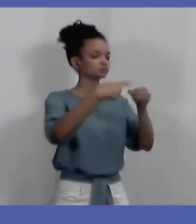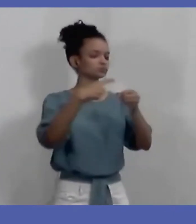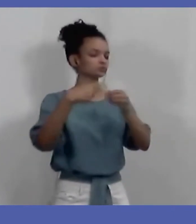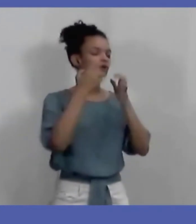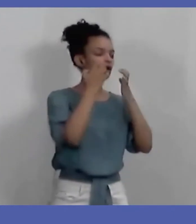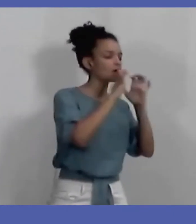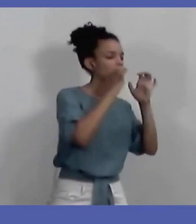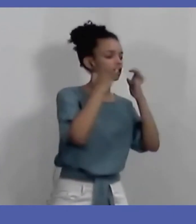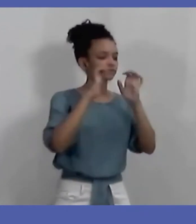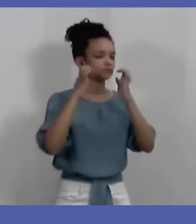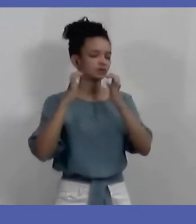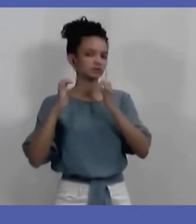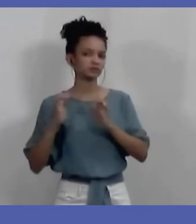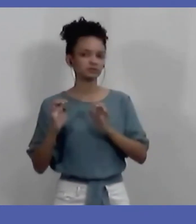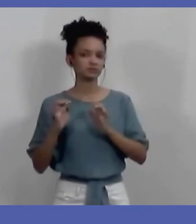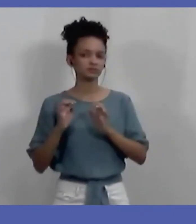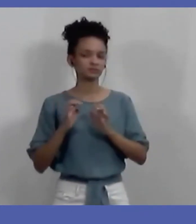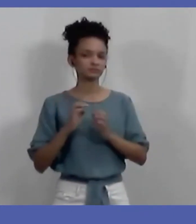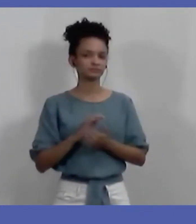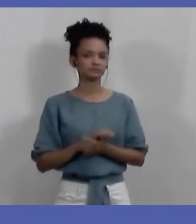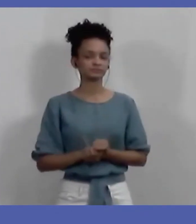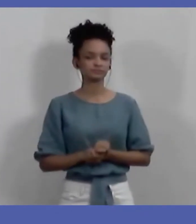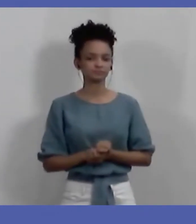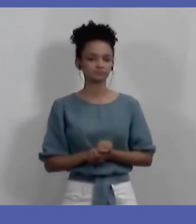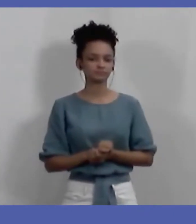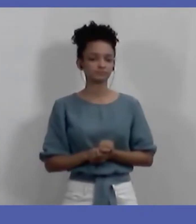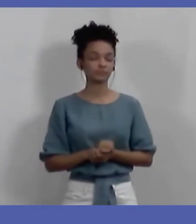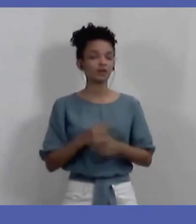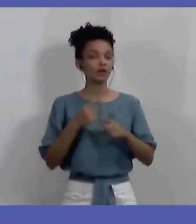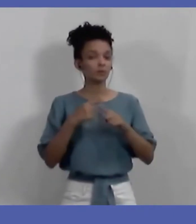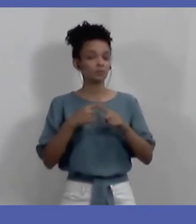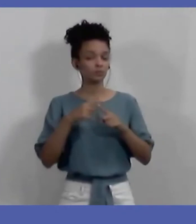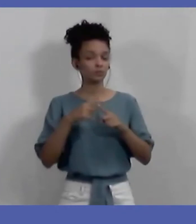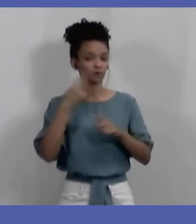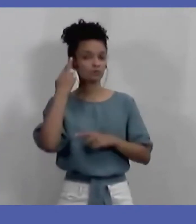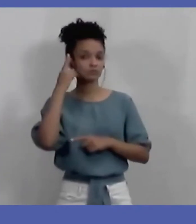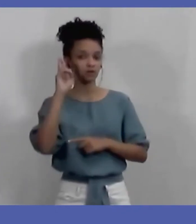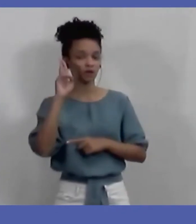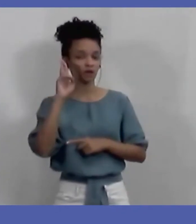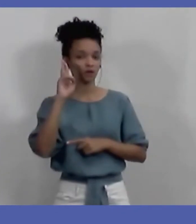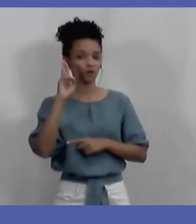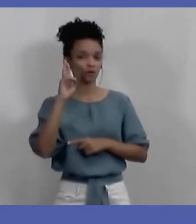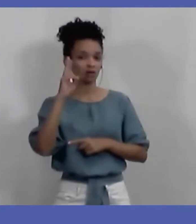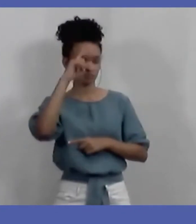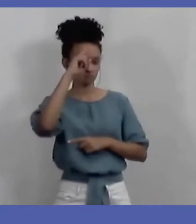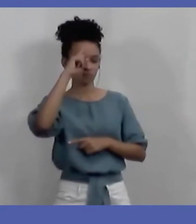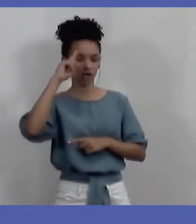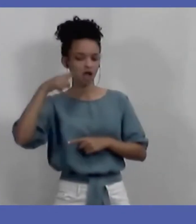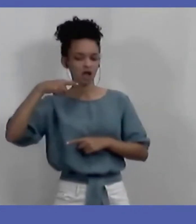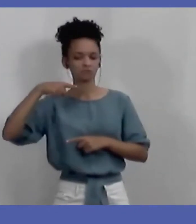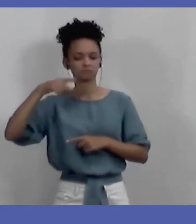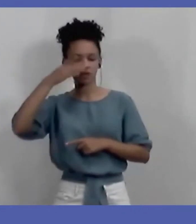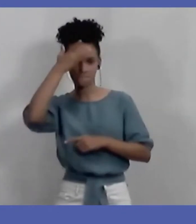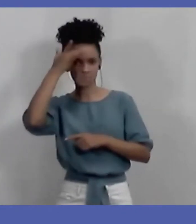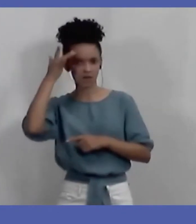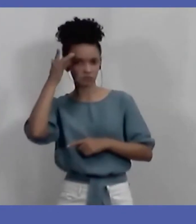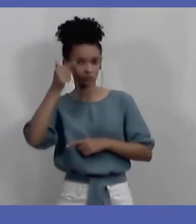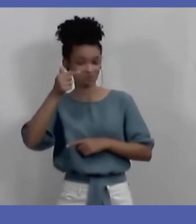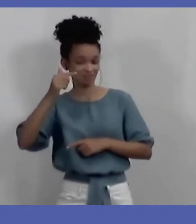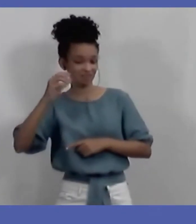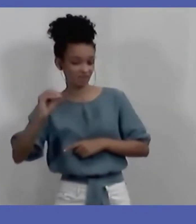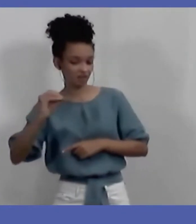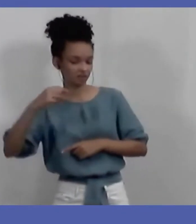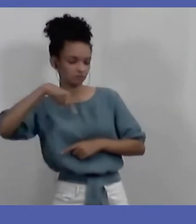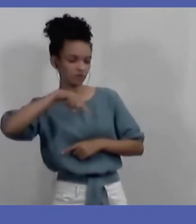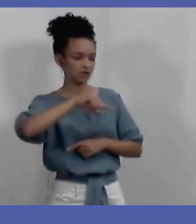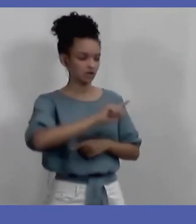ir. Entendeu? Que o Senhor manda esses 70 ir na frente do Senhor, de 2 em